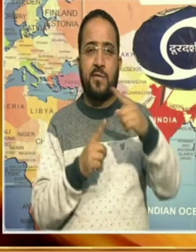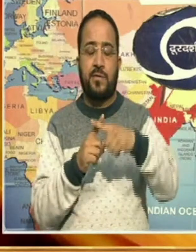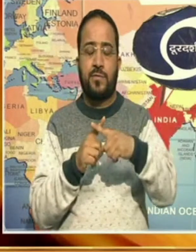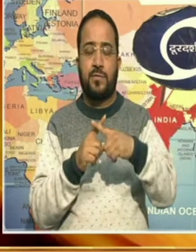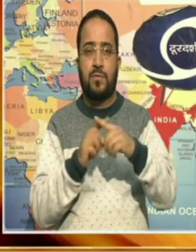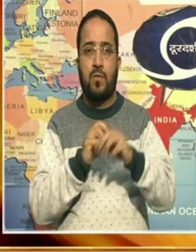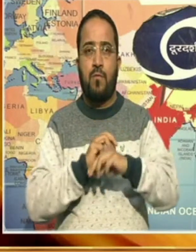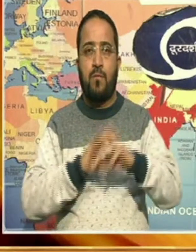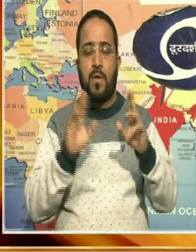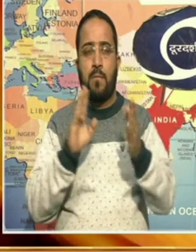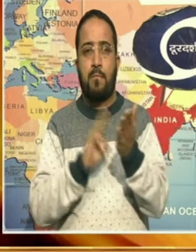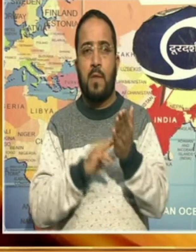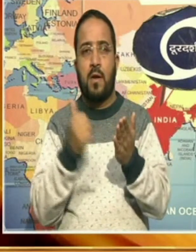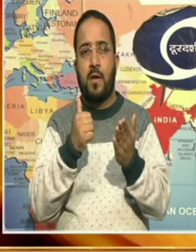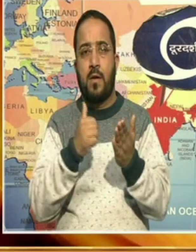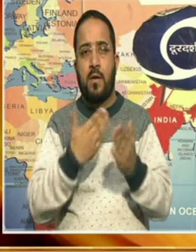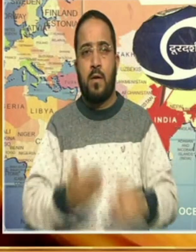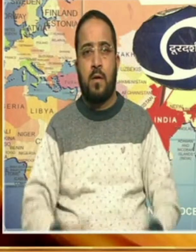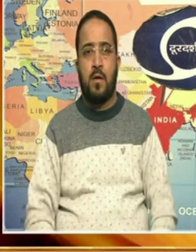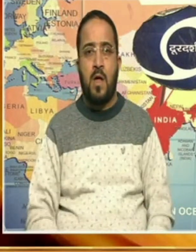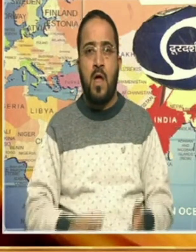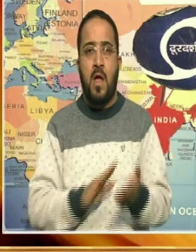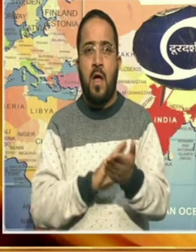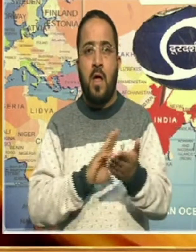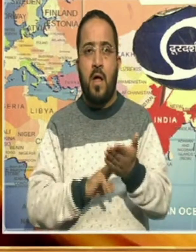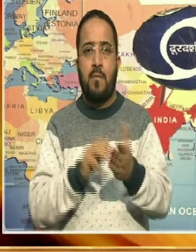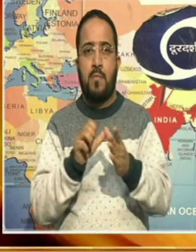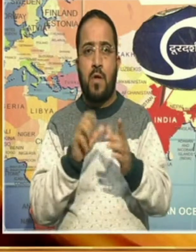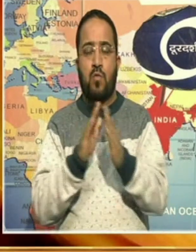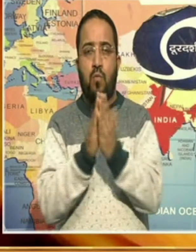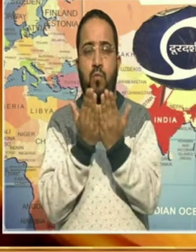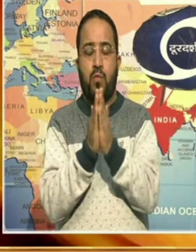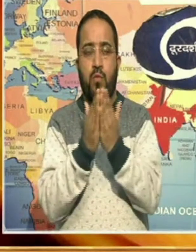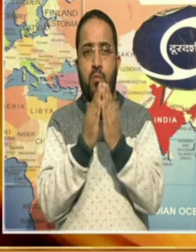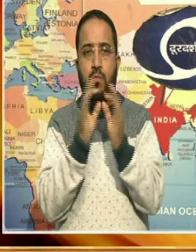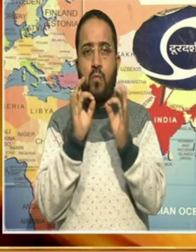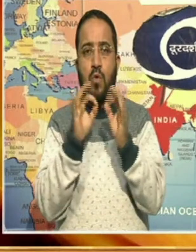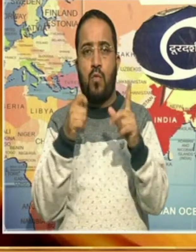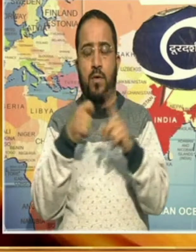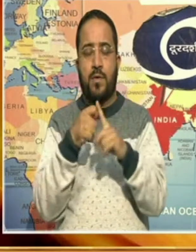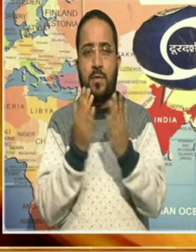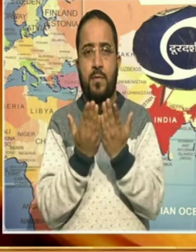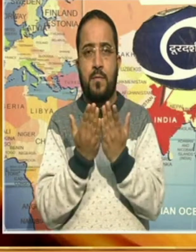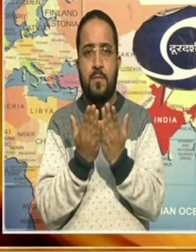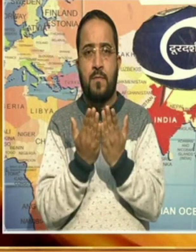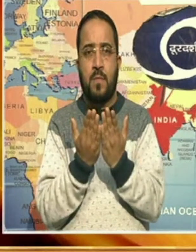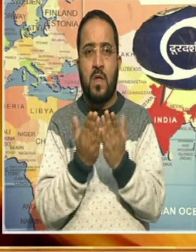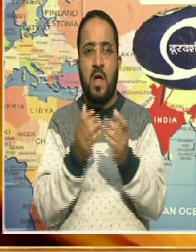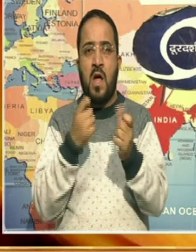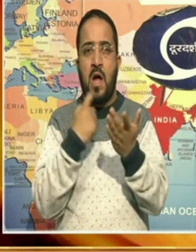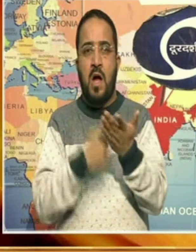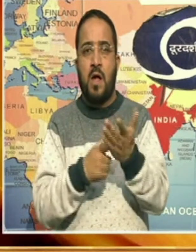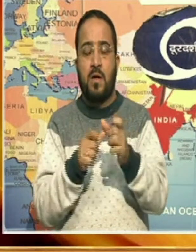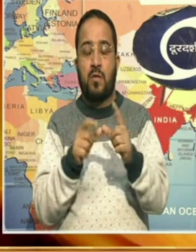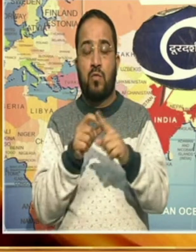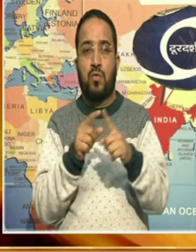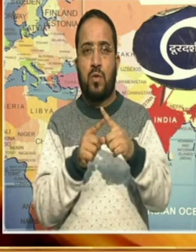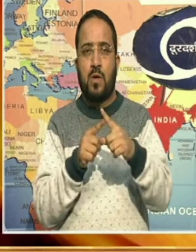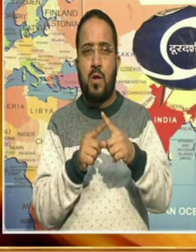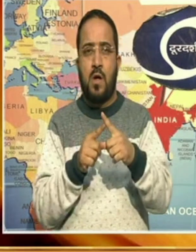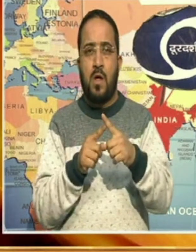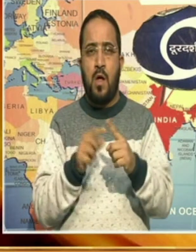مہدیو بک اور رڈی آنا پریسٹو پورا